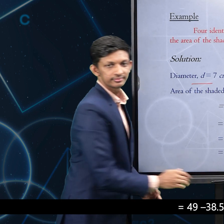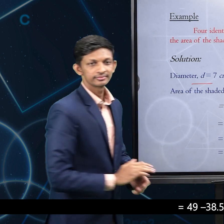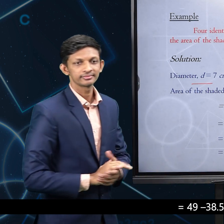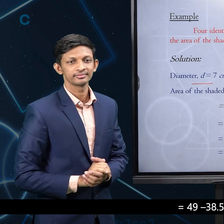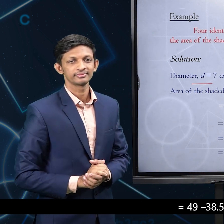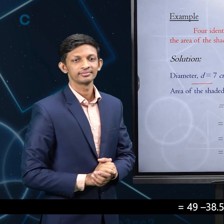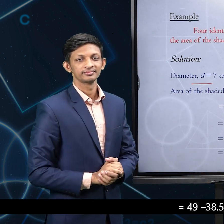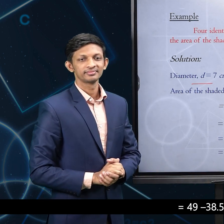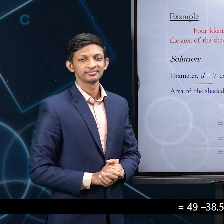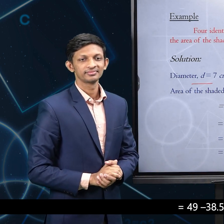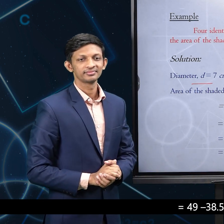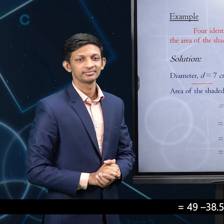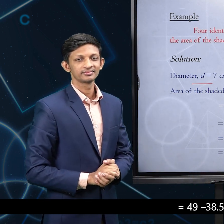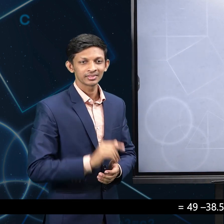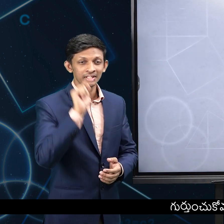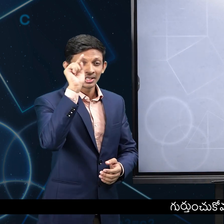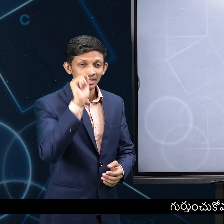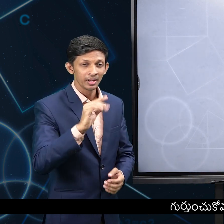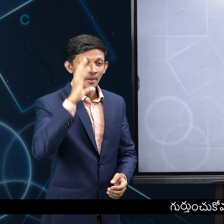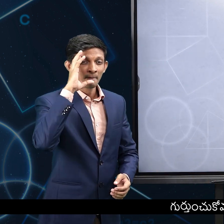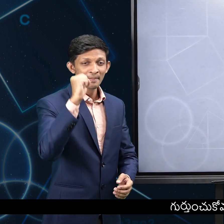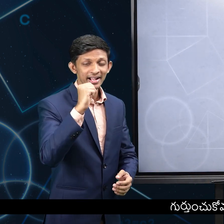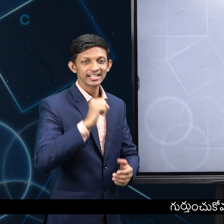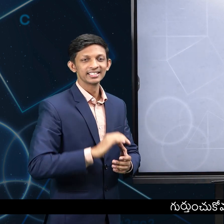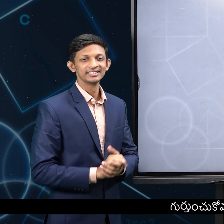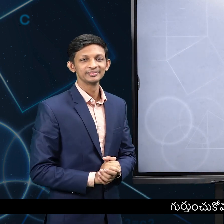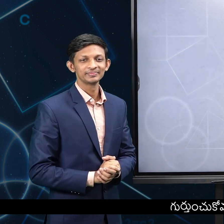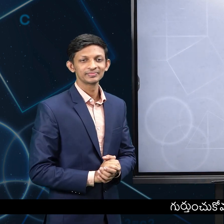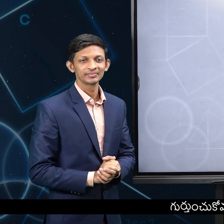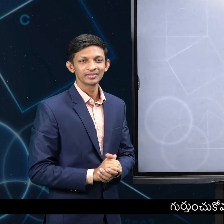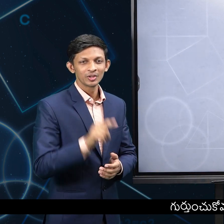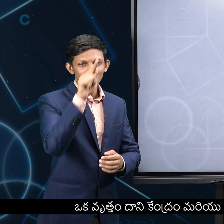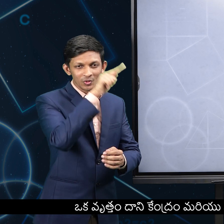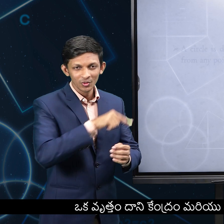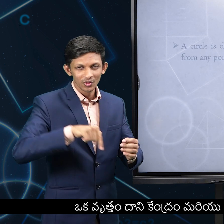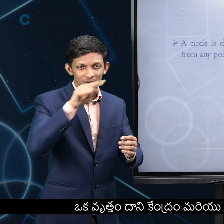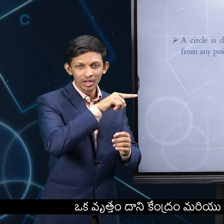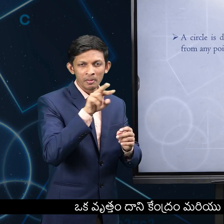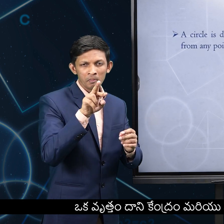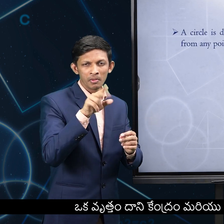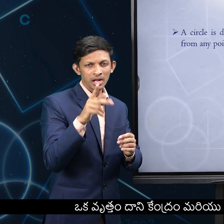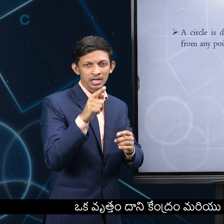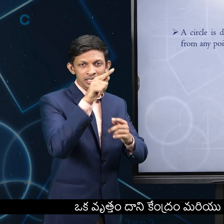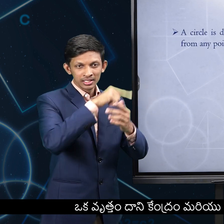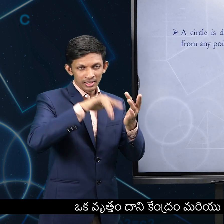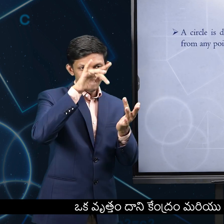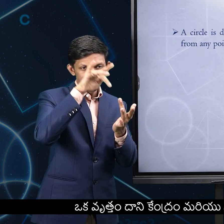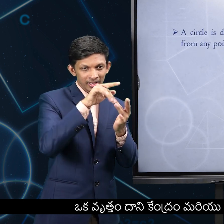10.5 చదరపు సెంటీమీటర్లు. గుర్తుంచుకోవలసిన పాయింట్లు: ఒక వృత్తం దాని కేంద్రం మరియు వ్యాసార్థం